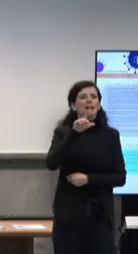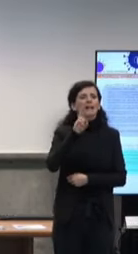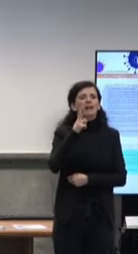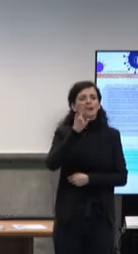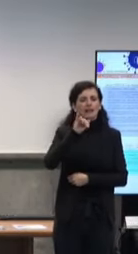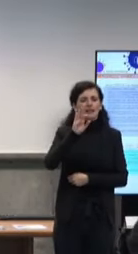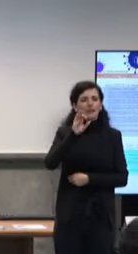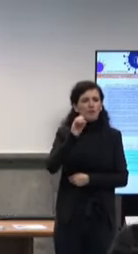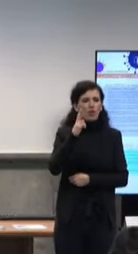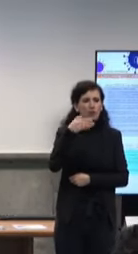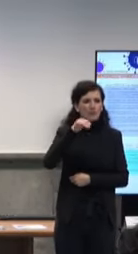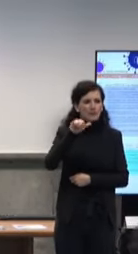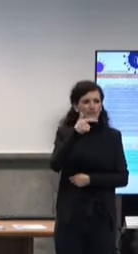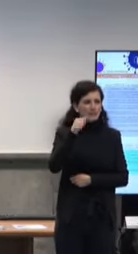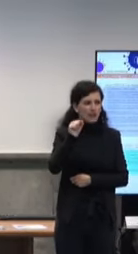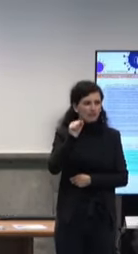e poi la precisazione